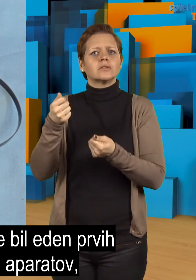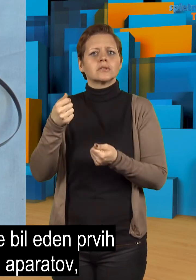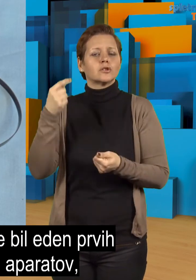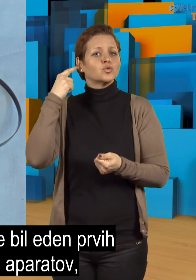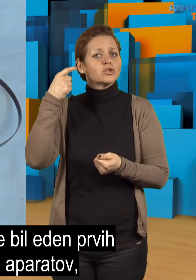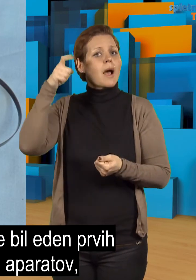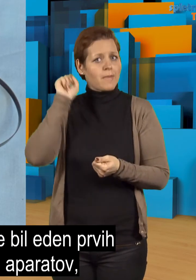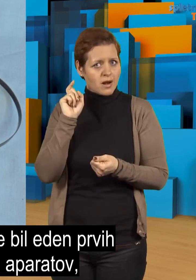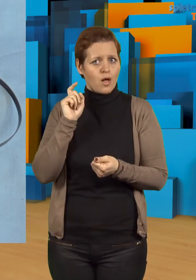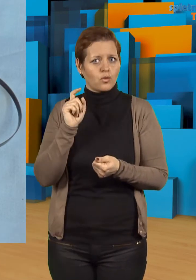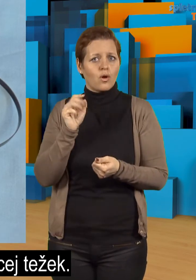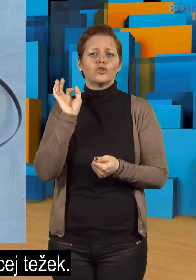je bil precej težek.